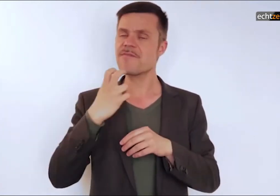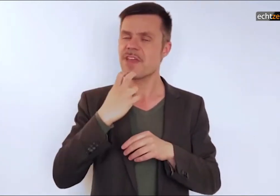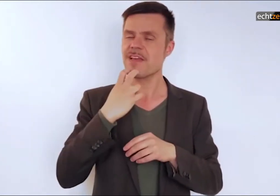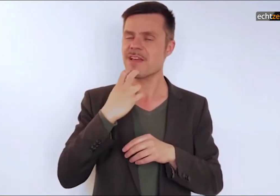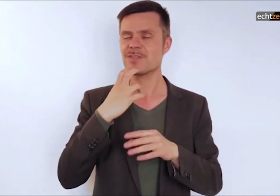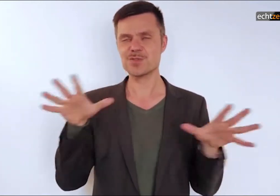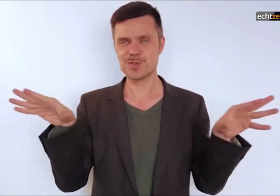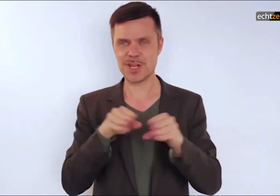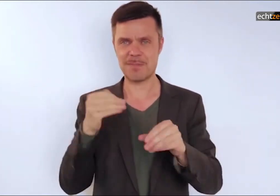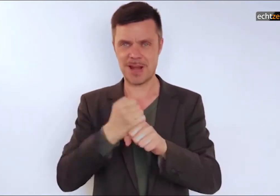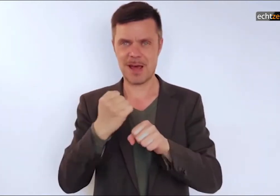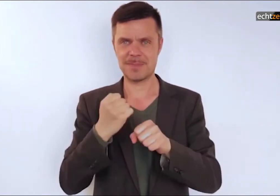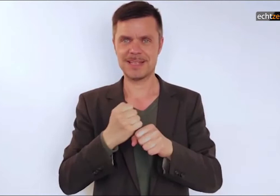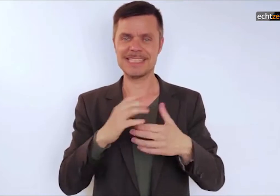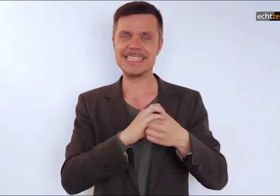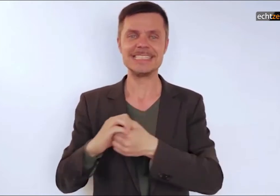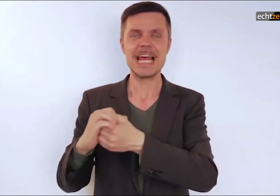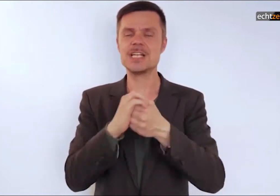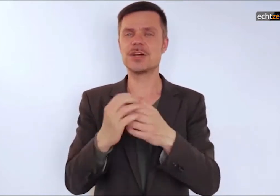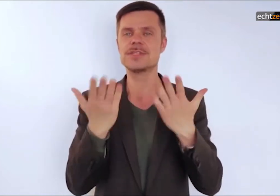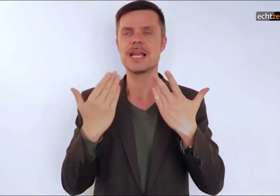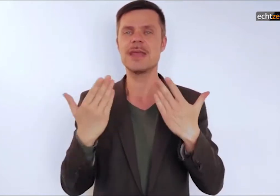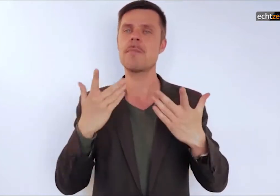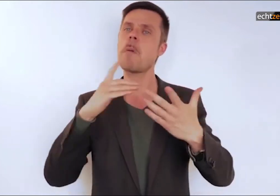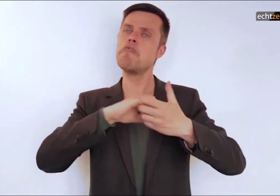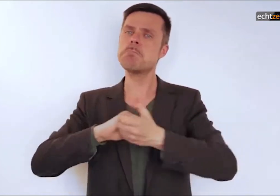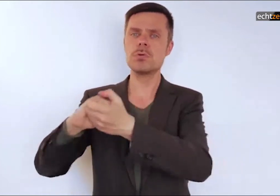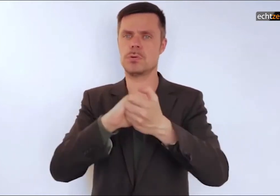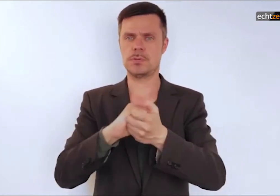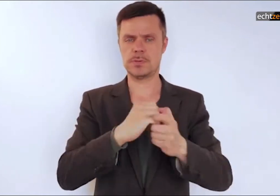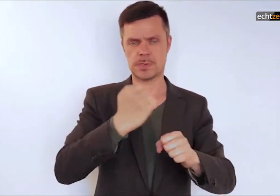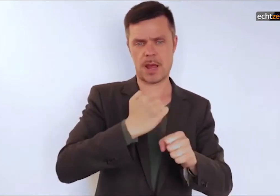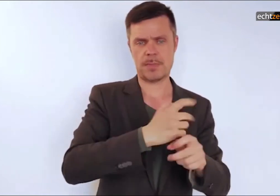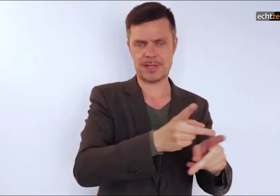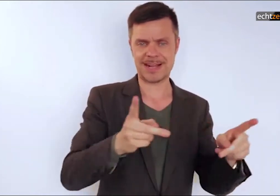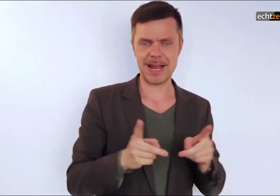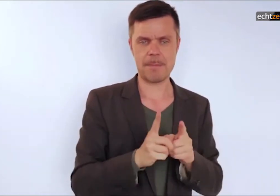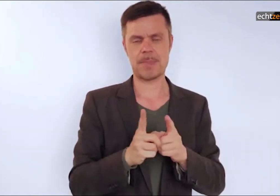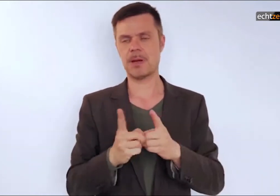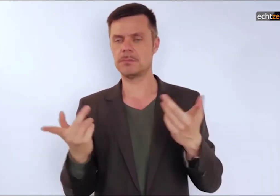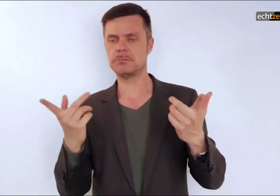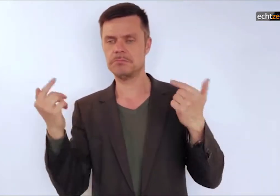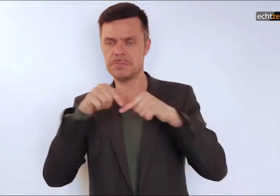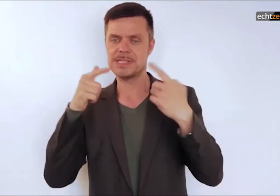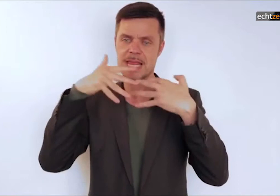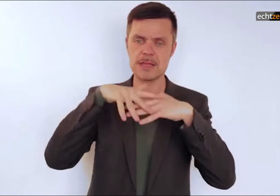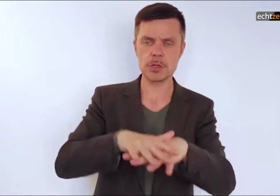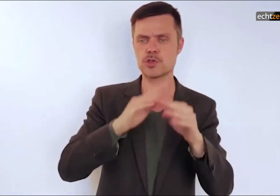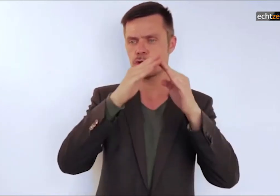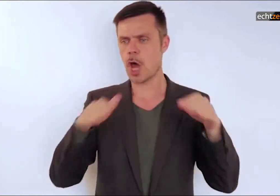und Institutionen, von Arbeiterkammer bis Volkshilfe, von Integrationshaus bis Wiener Volkshochschulen, von